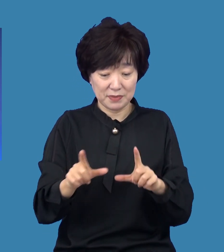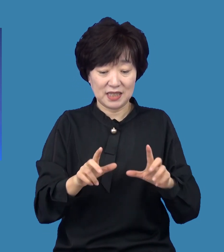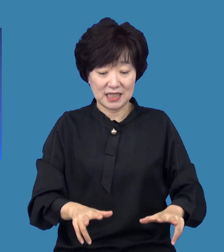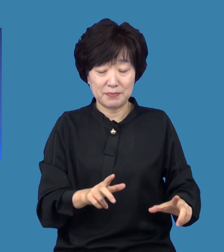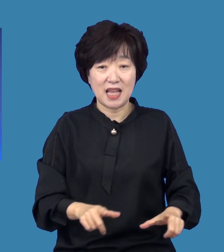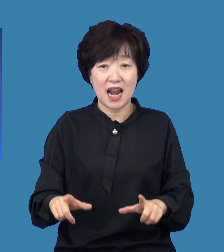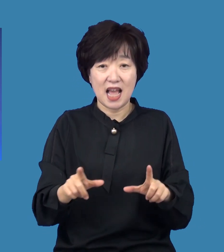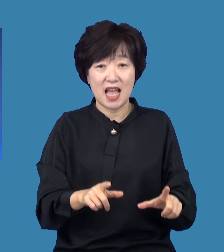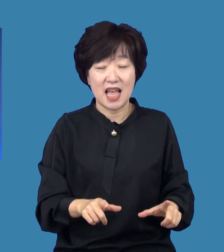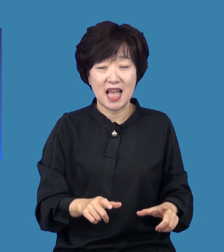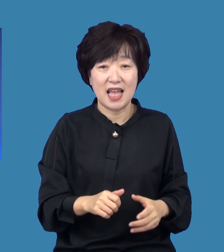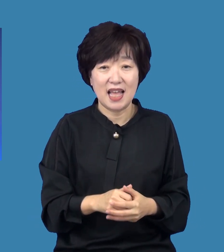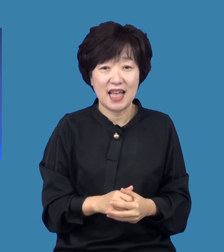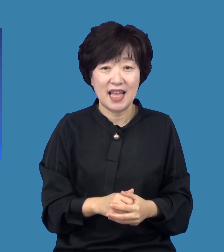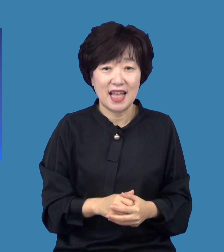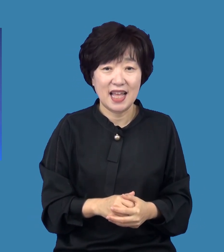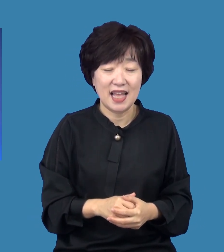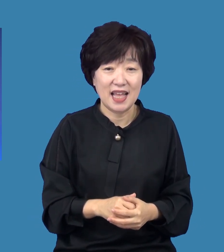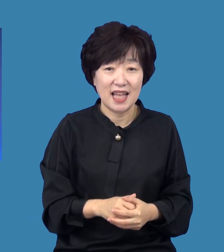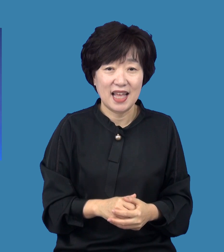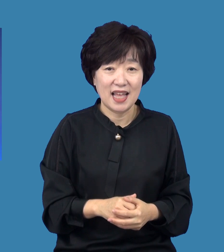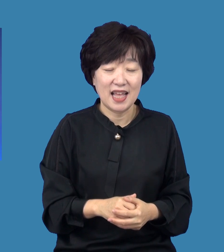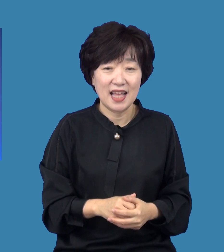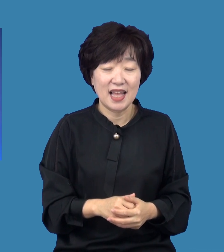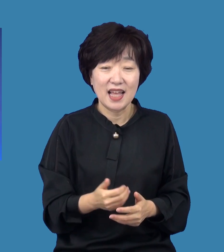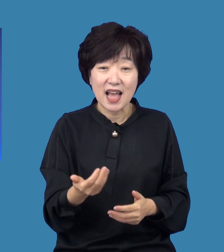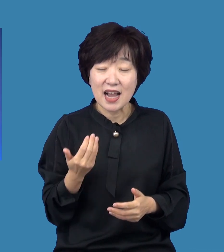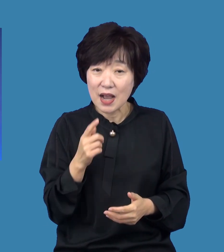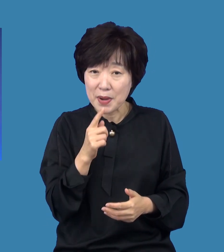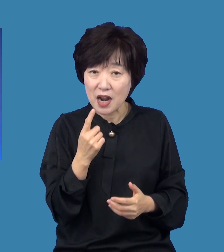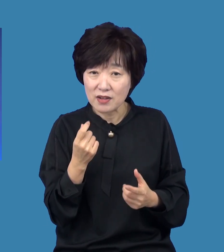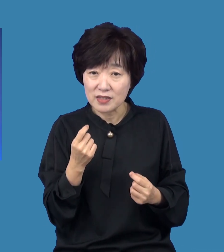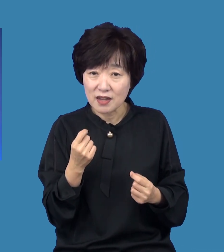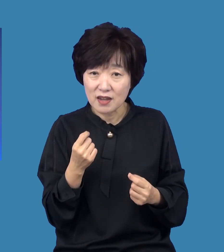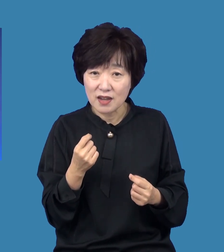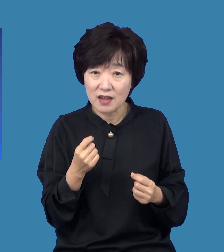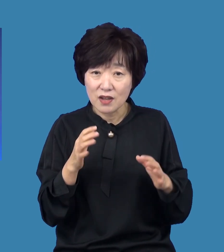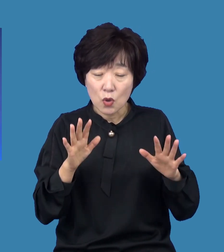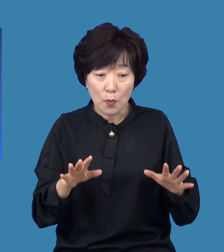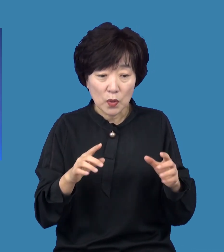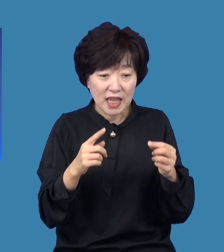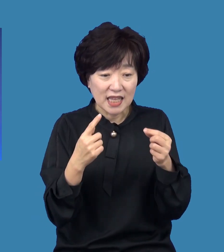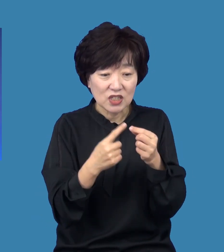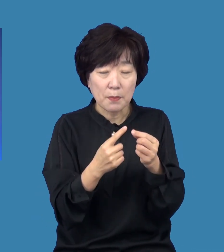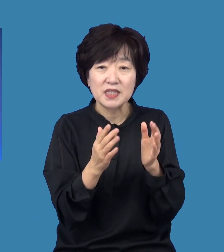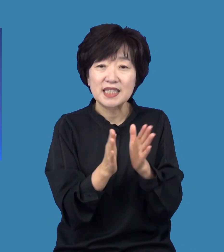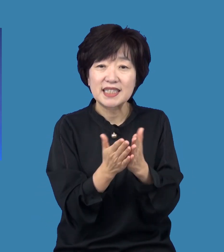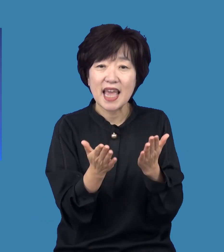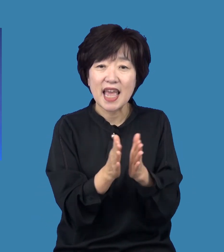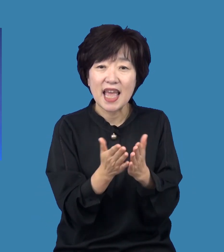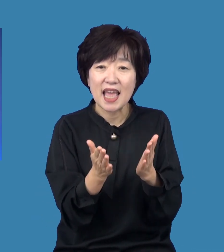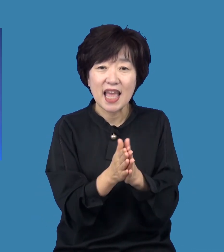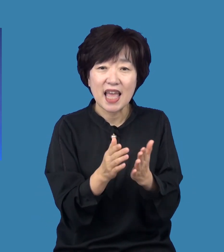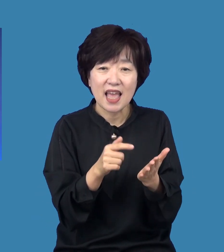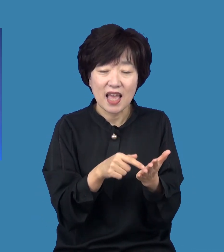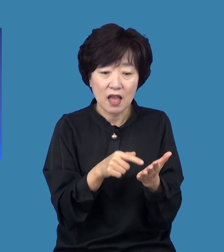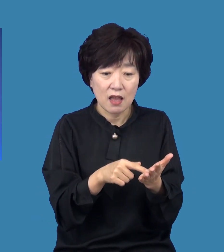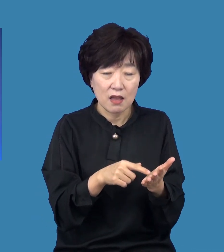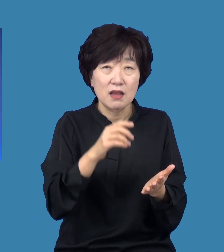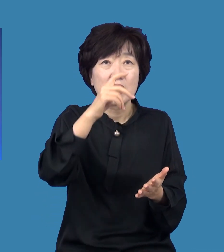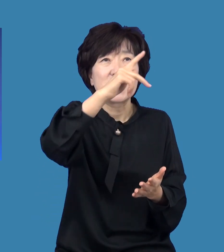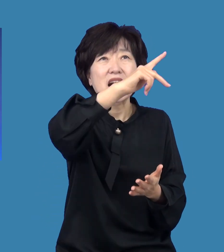그리고 우리가 이 앞서 살펴봤듯이 이번에 나온 첫 번째 책 내용이 주로 그거에 대한 내용인데, 카이로스의